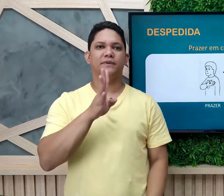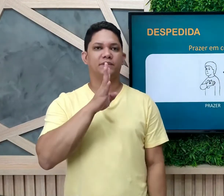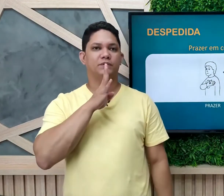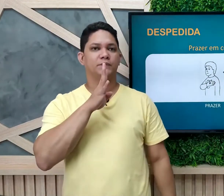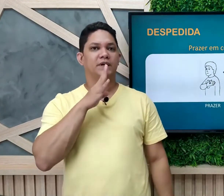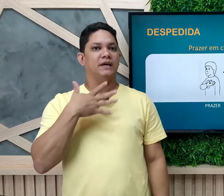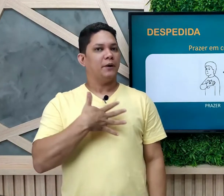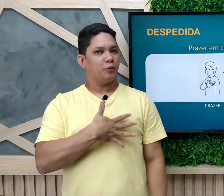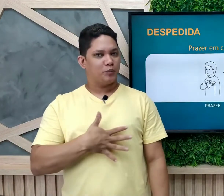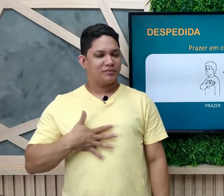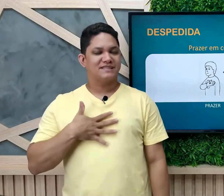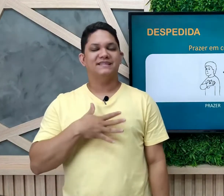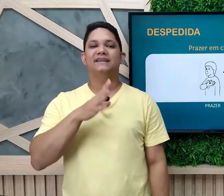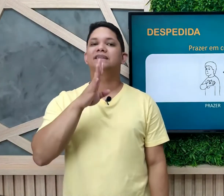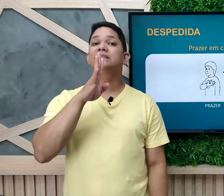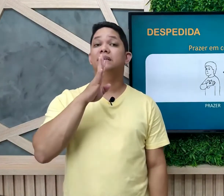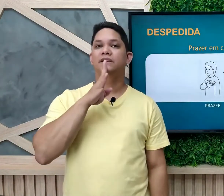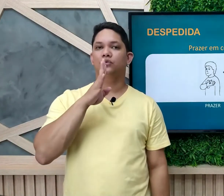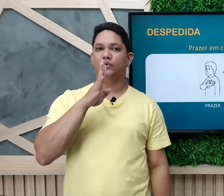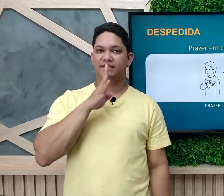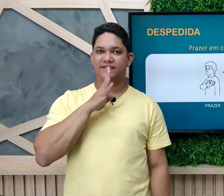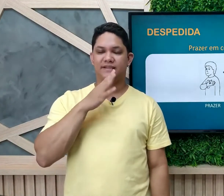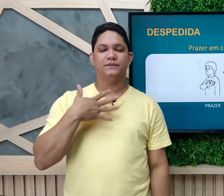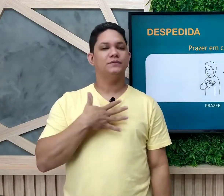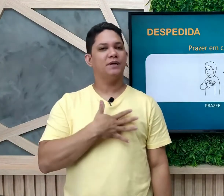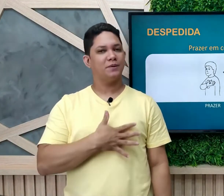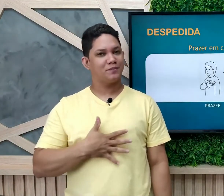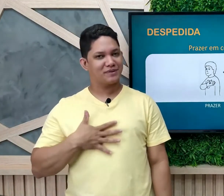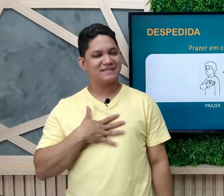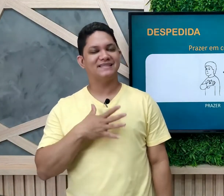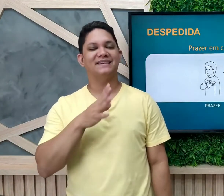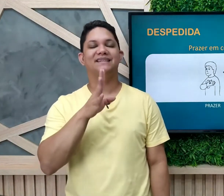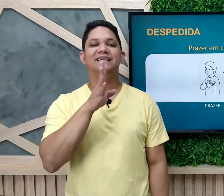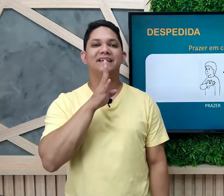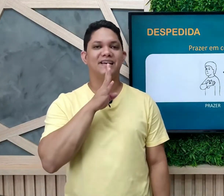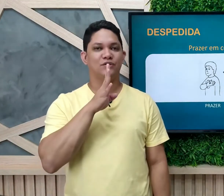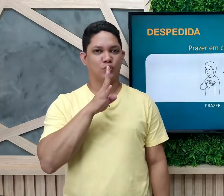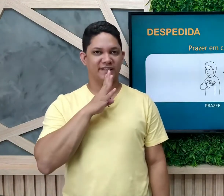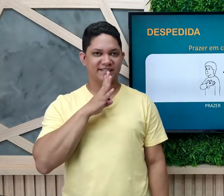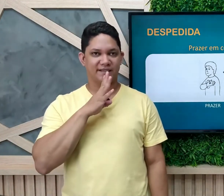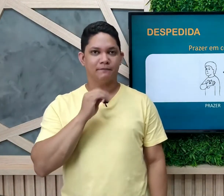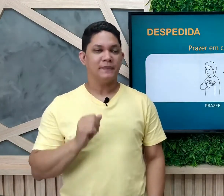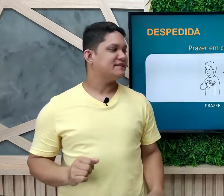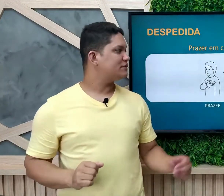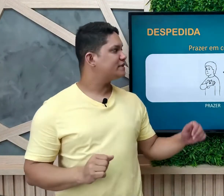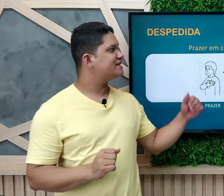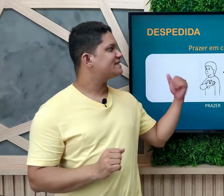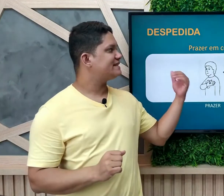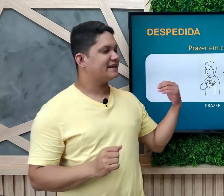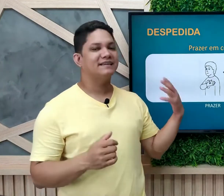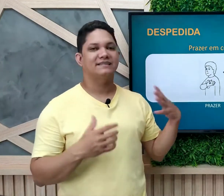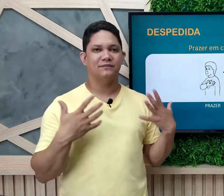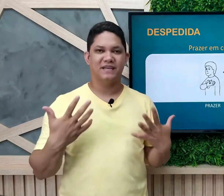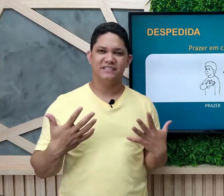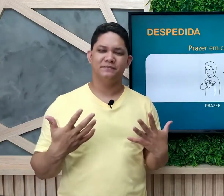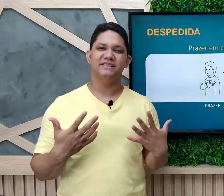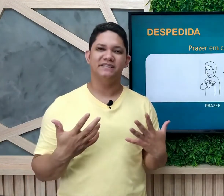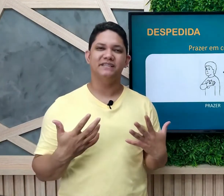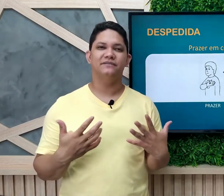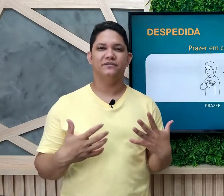conhecimento. Prazer em conhecer. Prazer em conhecer. Se eu quiser ser mais específico e